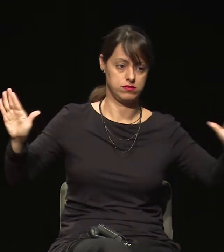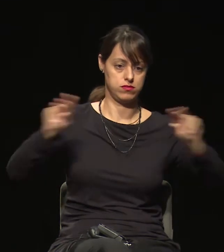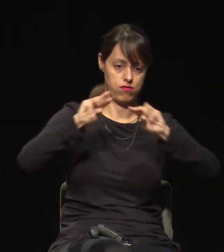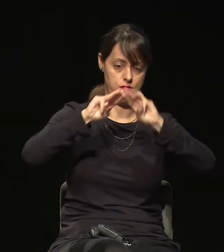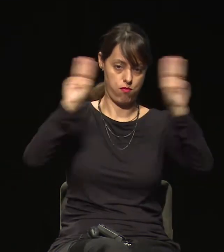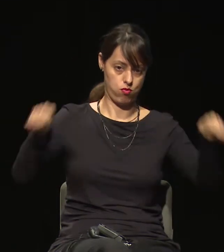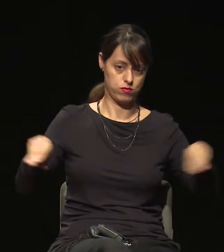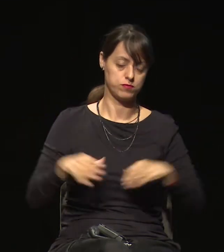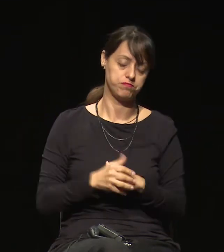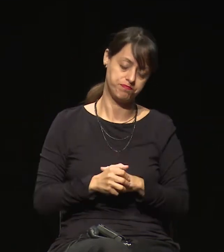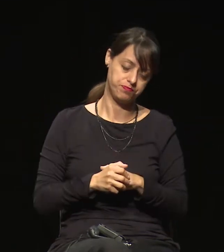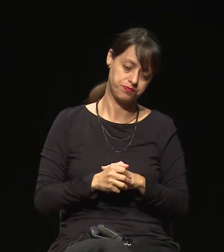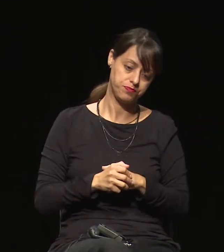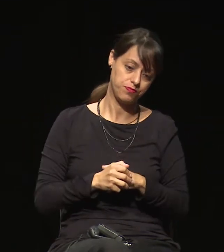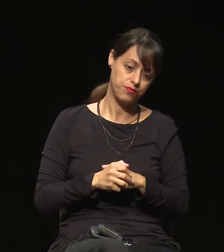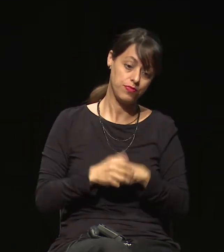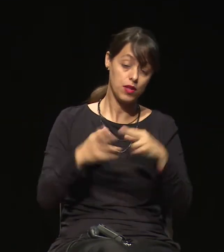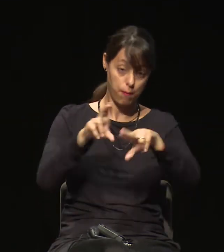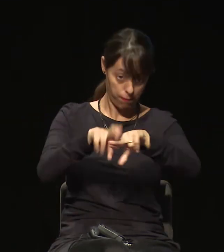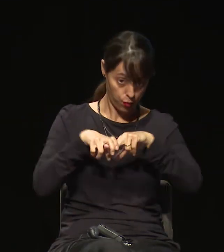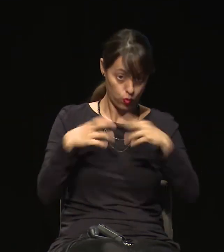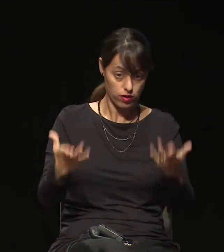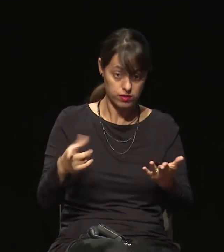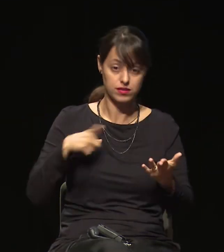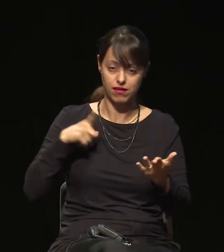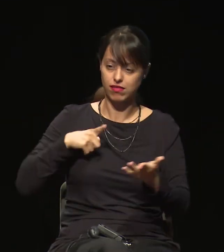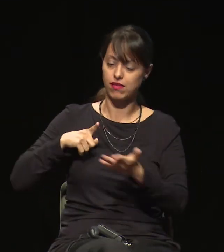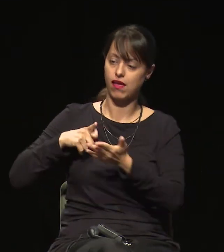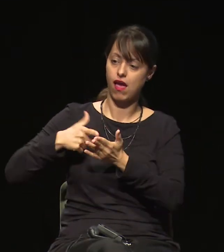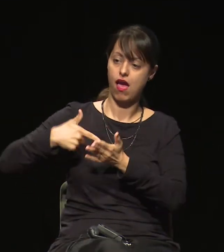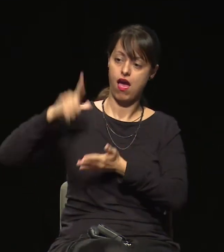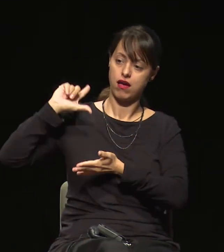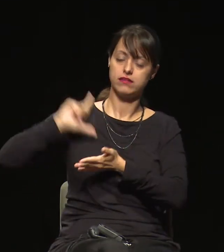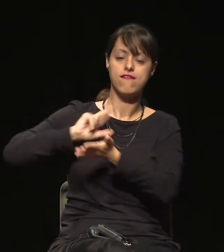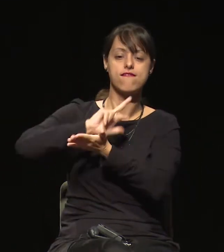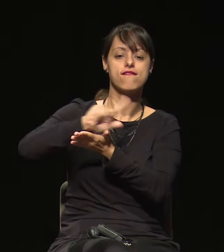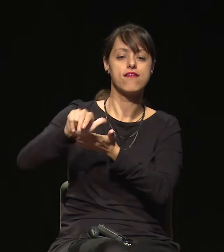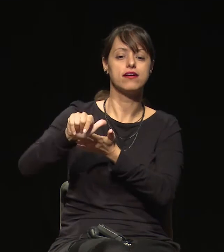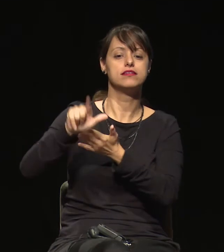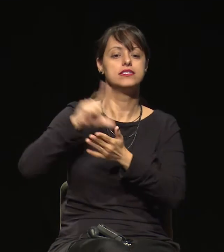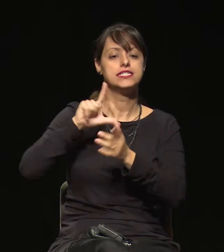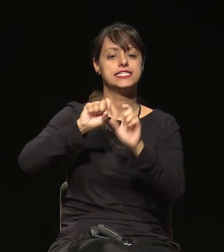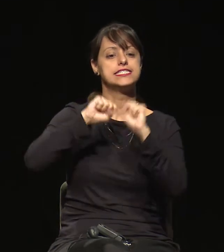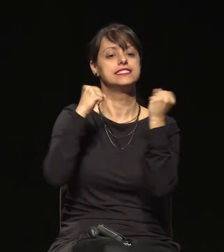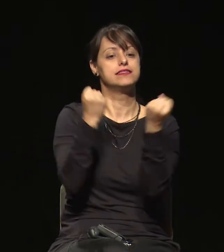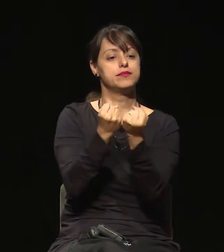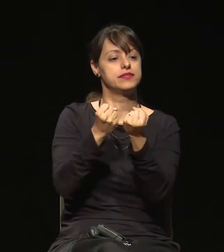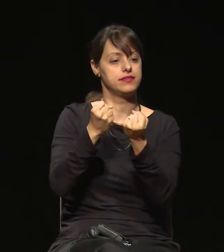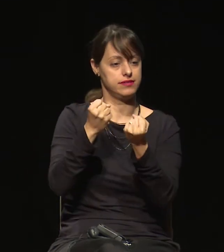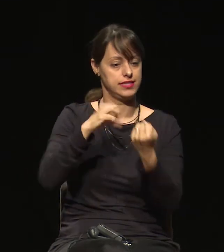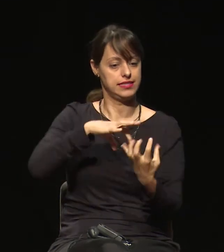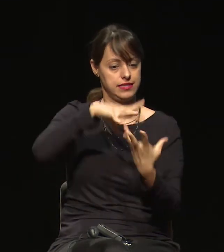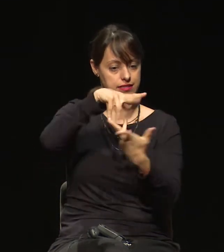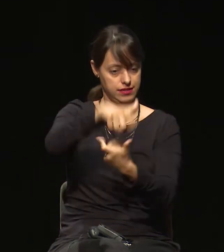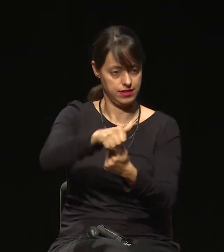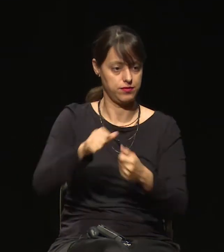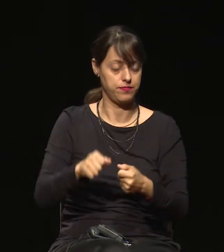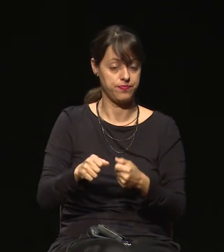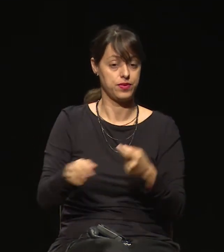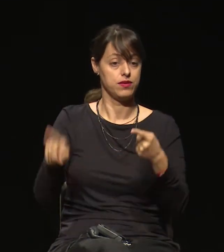Aliás, foi com esse objetivo que realizamos vários seminários internacionais. Um sobre histórias da